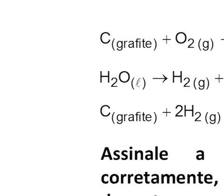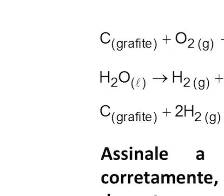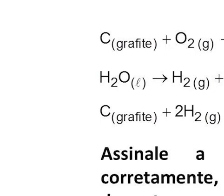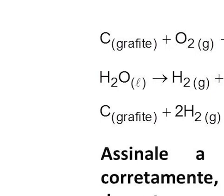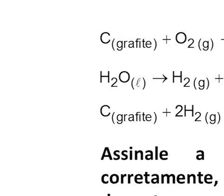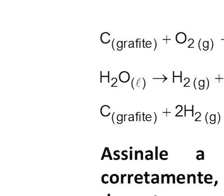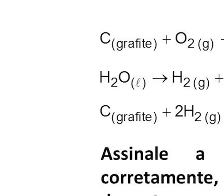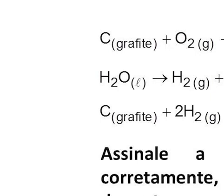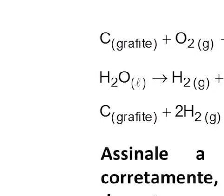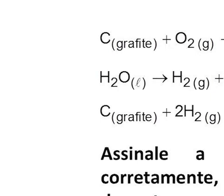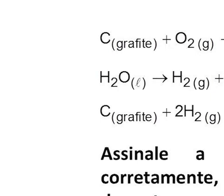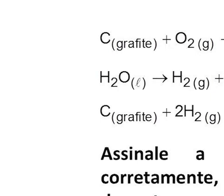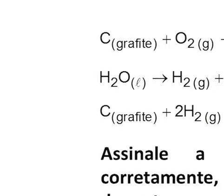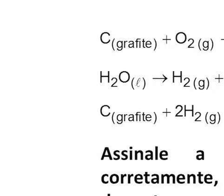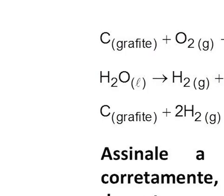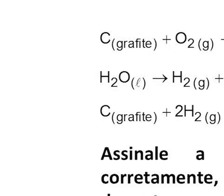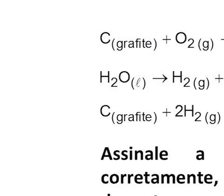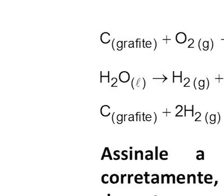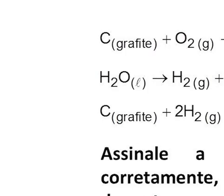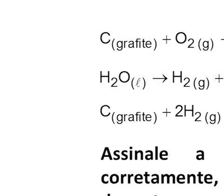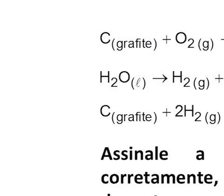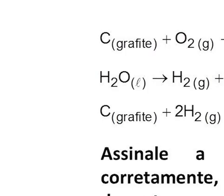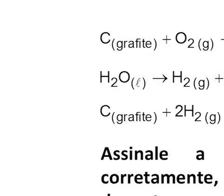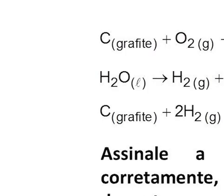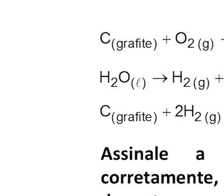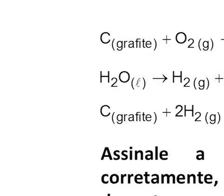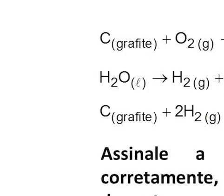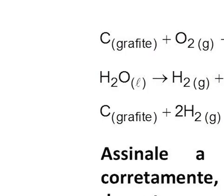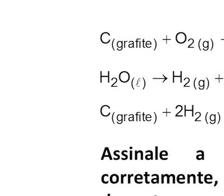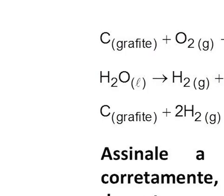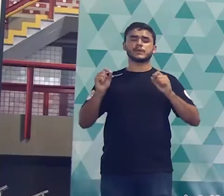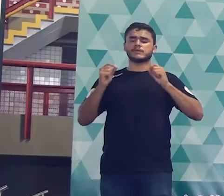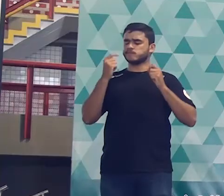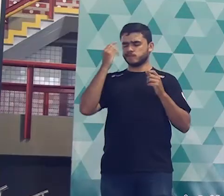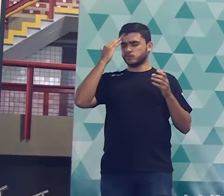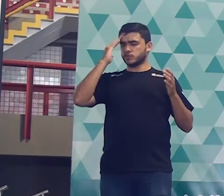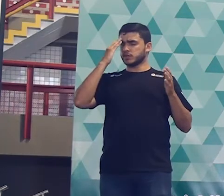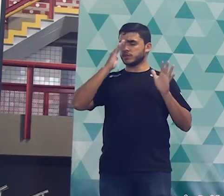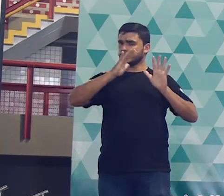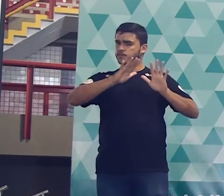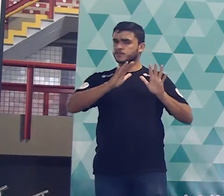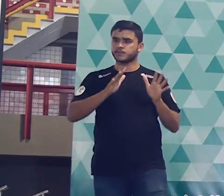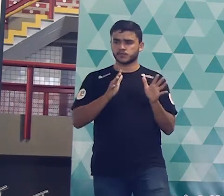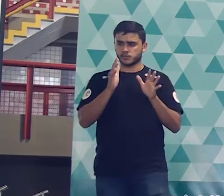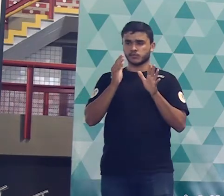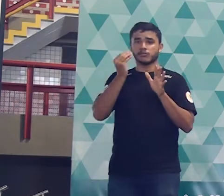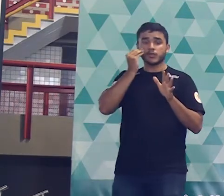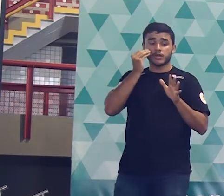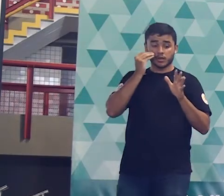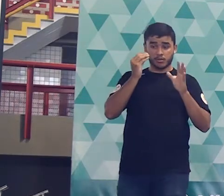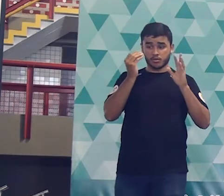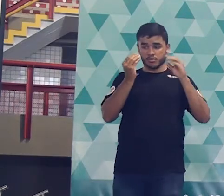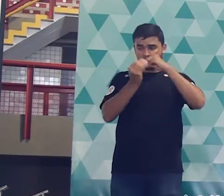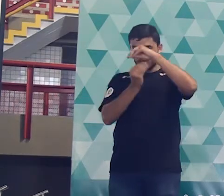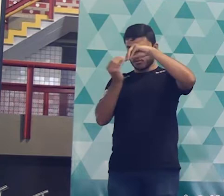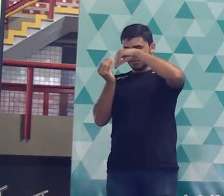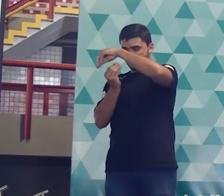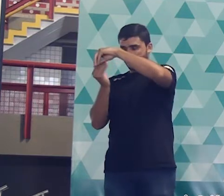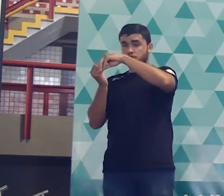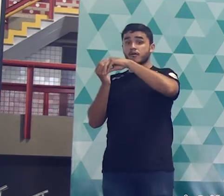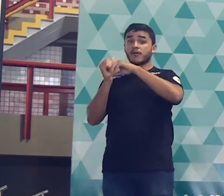reação desejada. Levi, mas não tem como. Tem. O que a gente vai fazer? Vamos modificar as